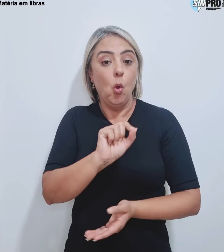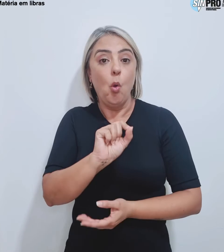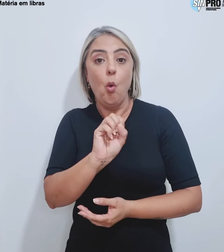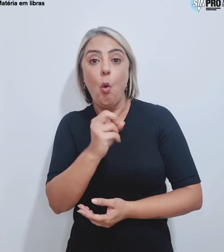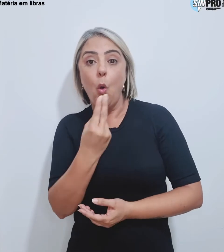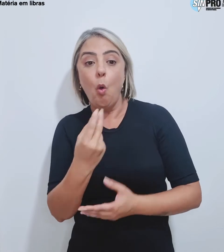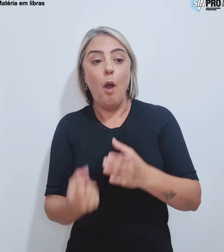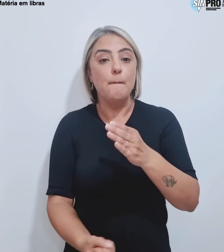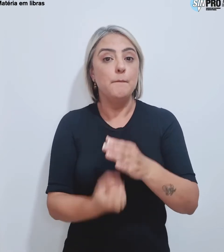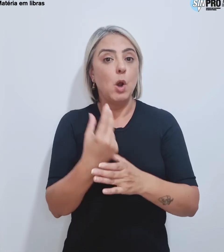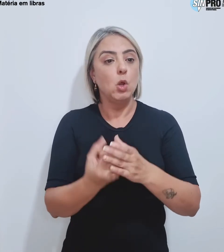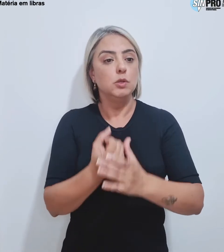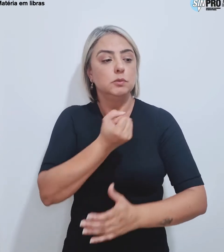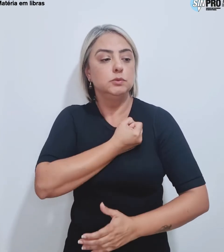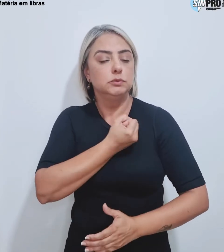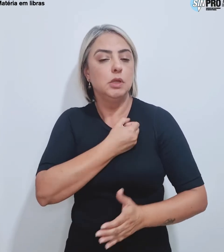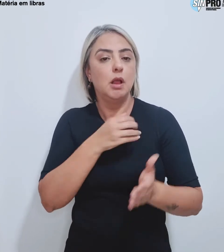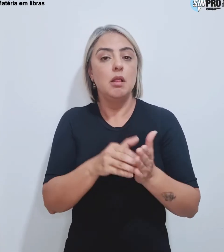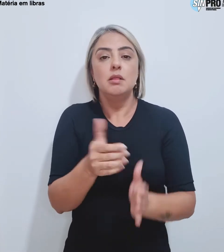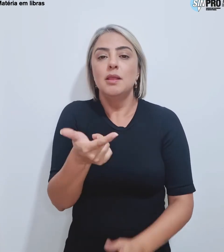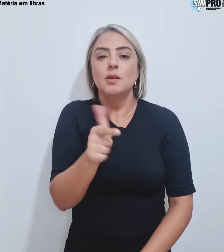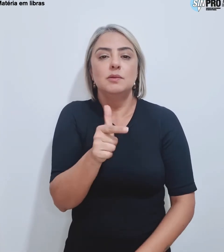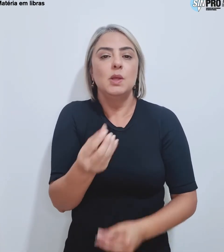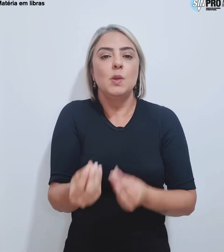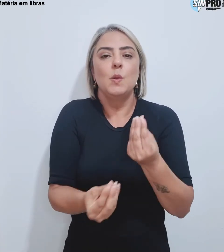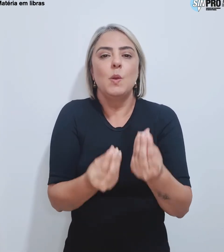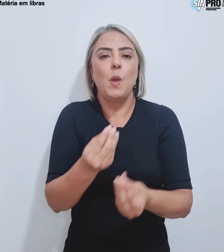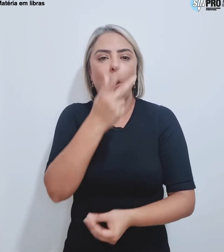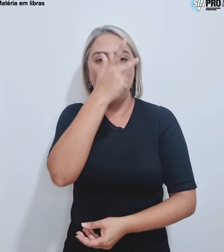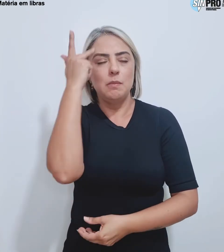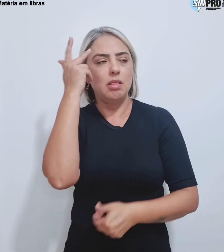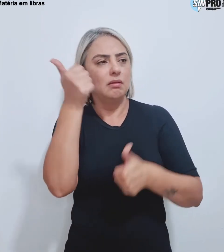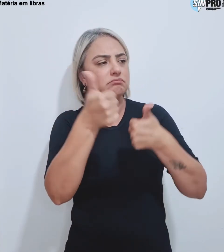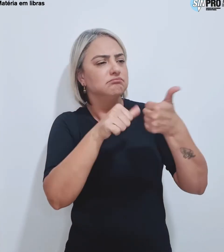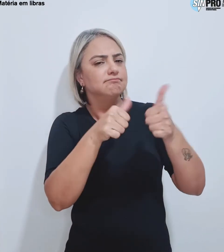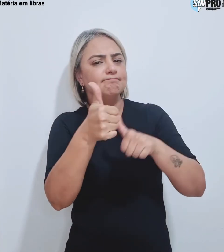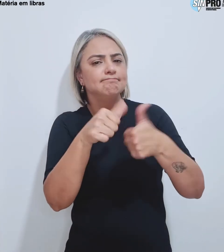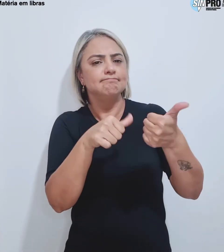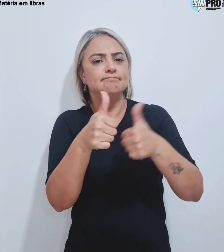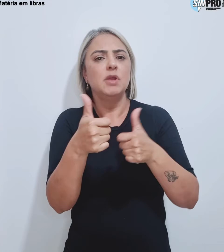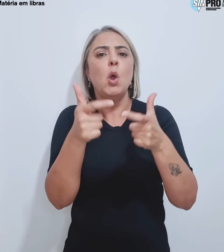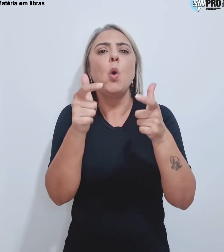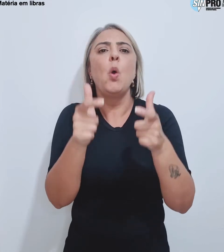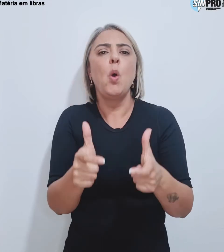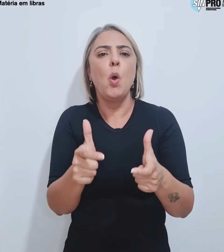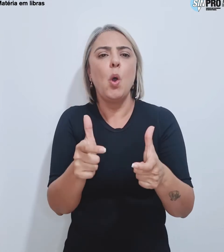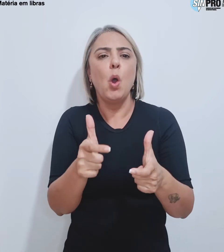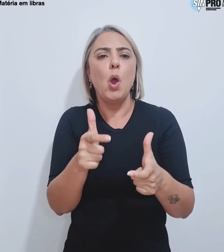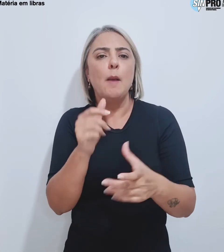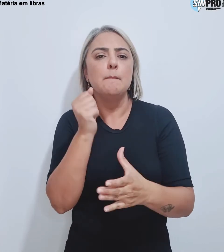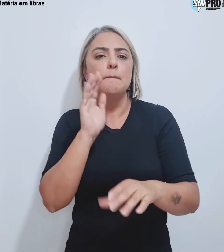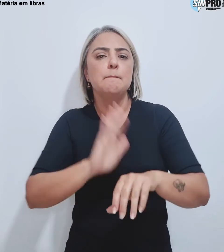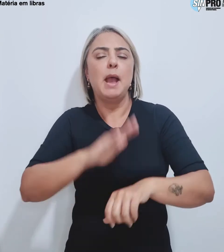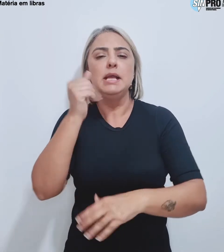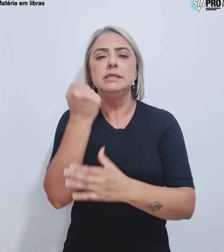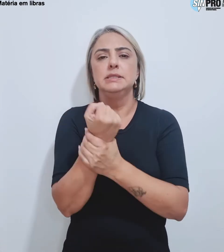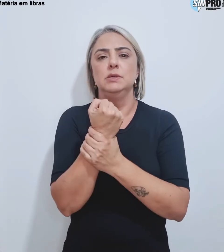sem a produção desses dados, não tem como as pessoas avaliarem onde é mais seguro